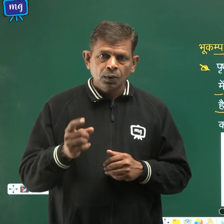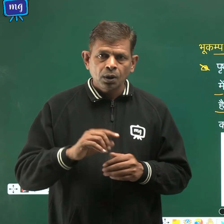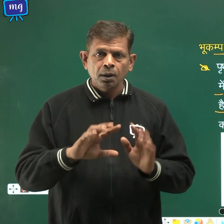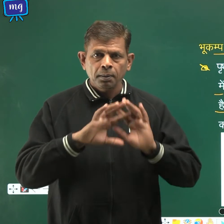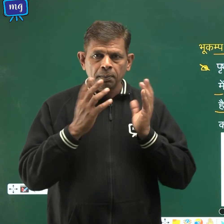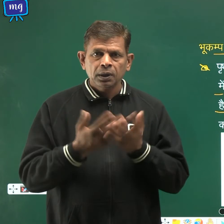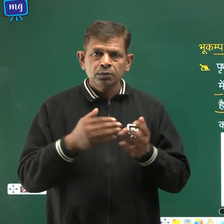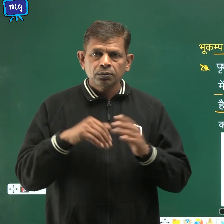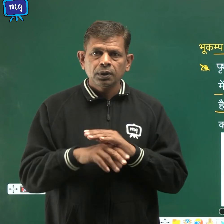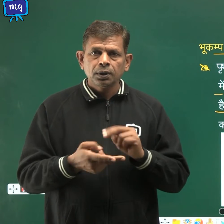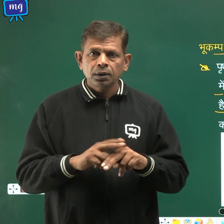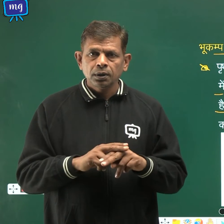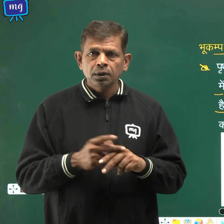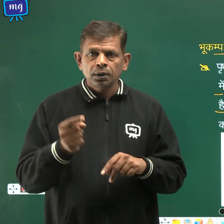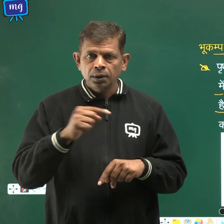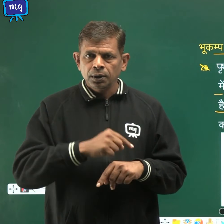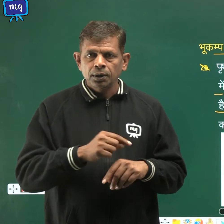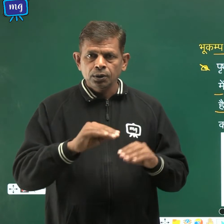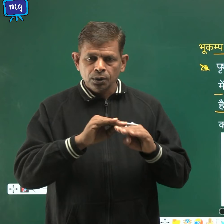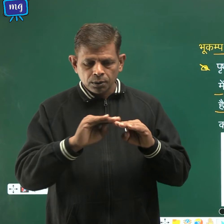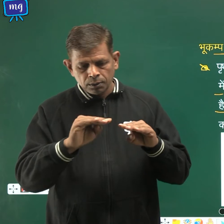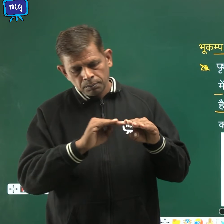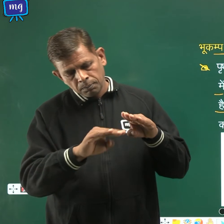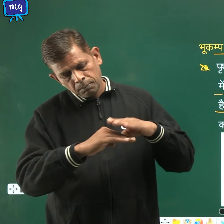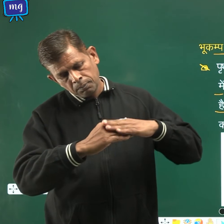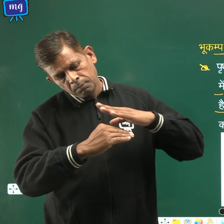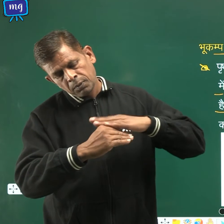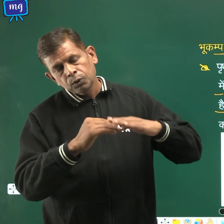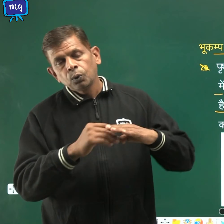पृथ्वी की इस परत को